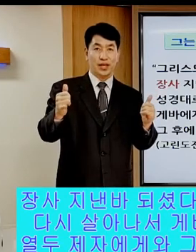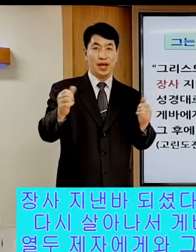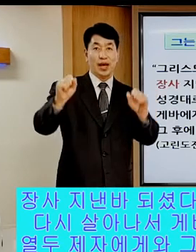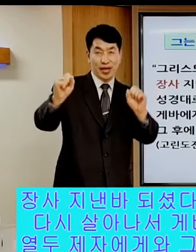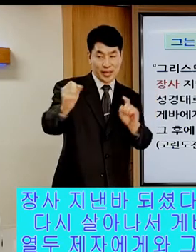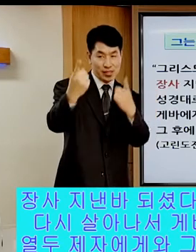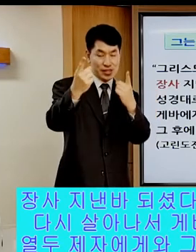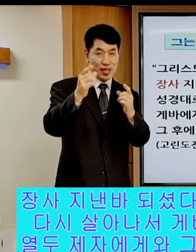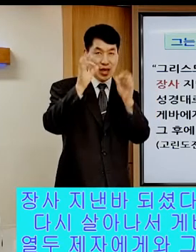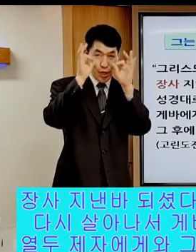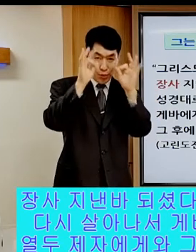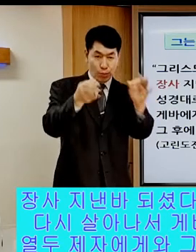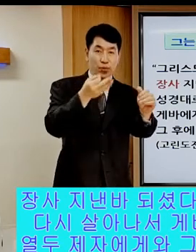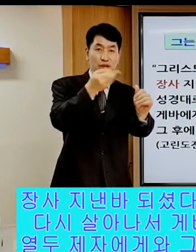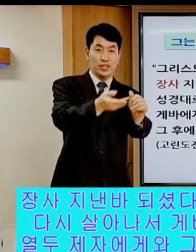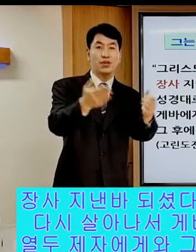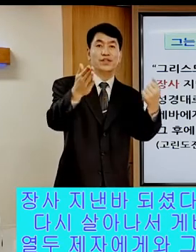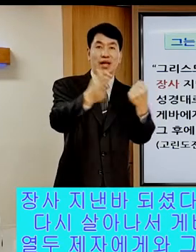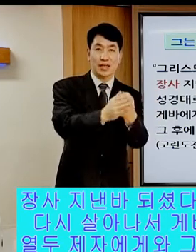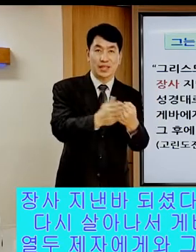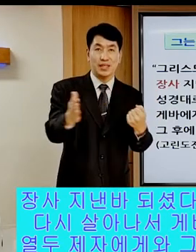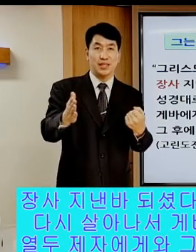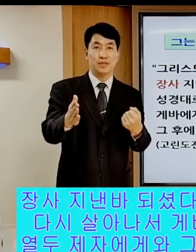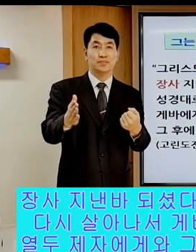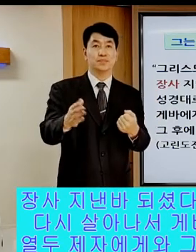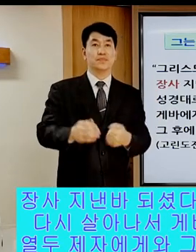형제에게 일시에 보이셨나니.